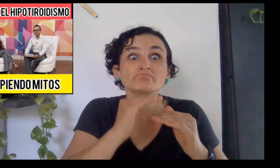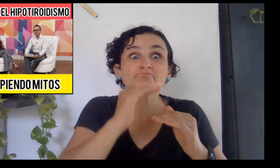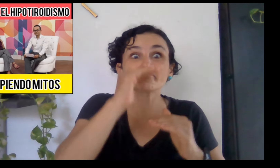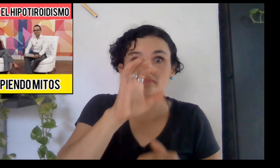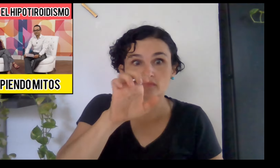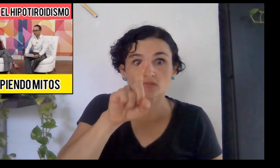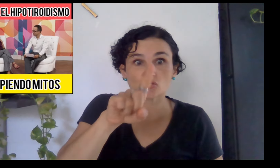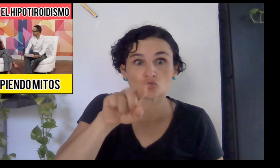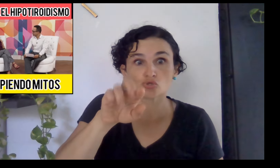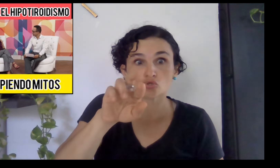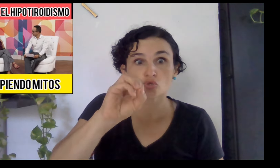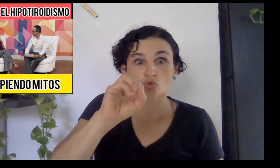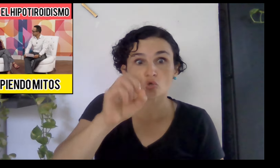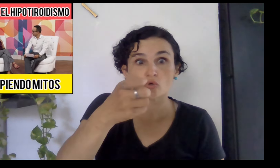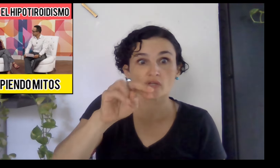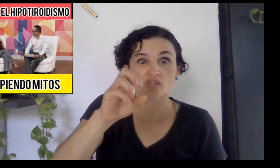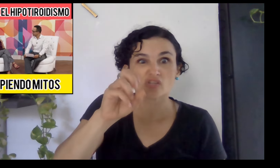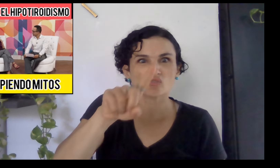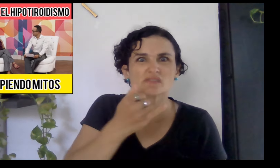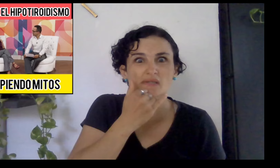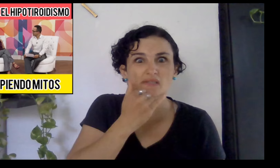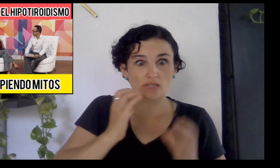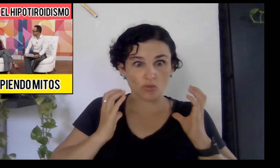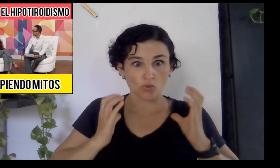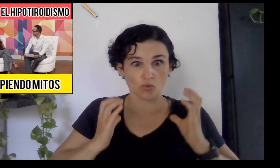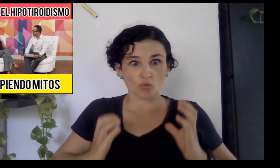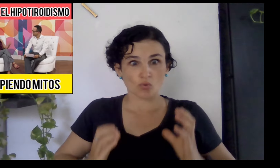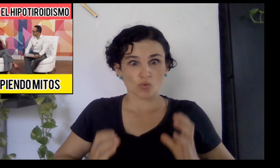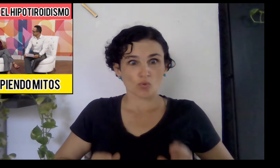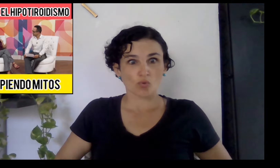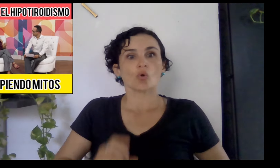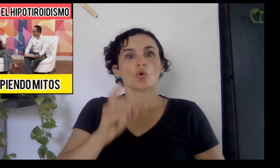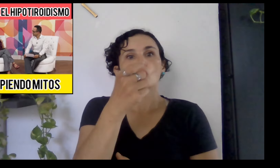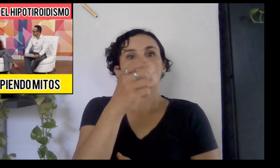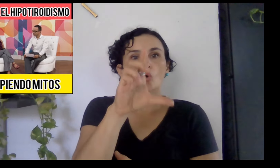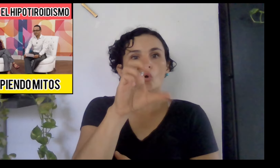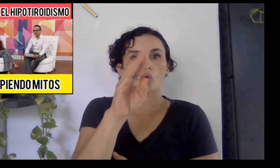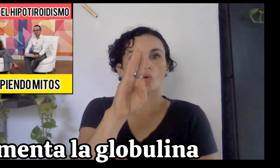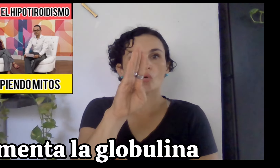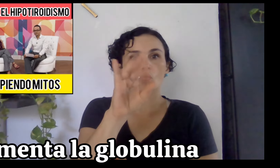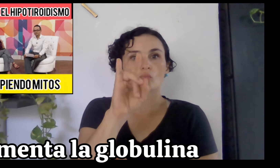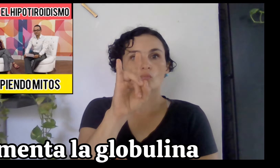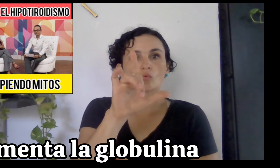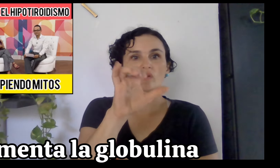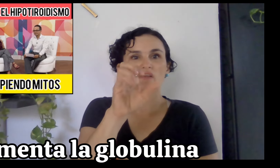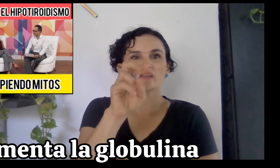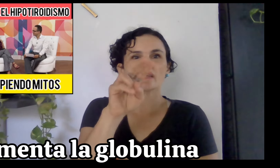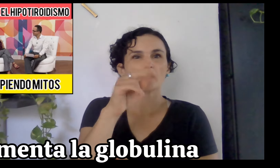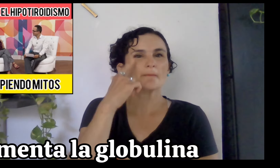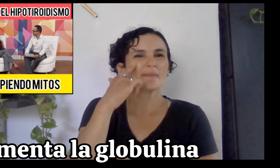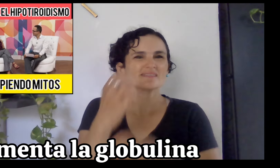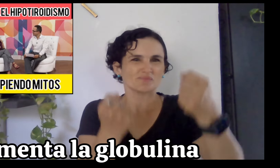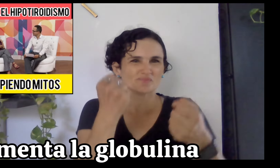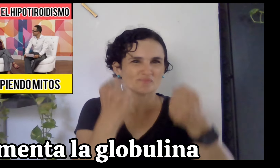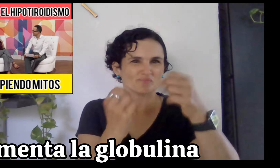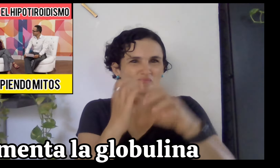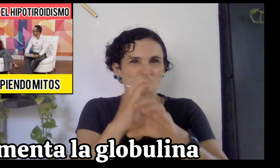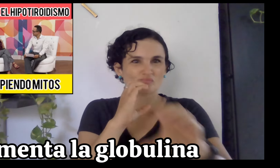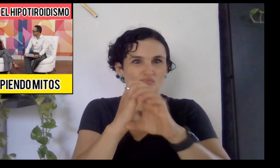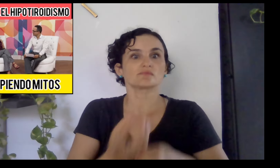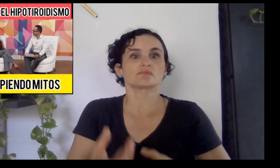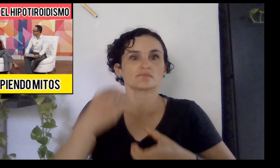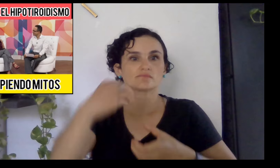a aumentar en el cuerpo la globulina, que es como el bucecito que carga la hormona tiroidea para llevarla de un lugar a